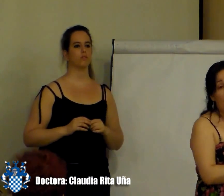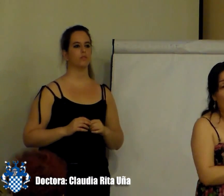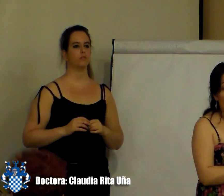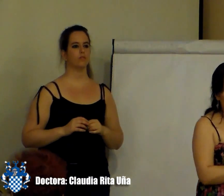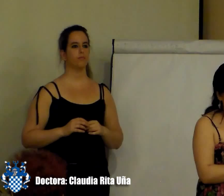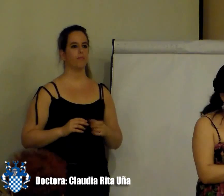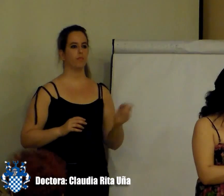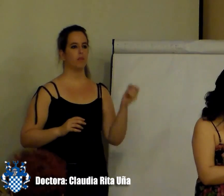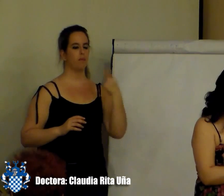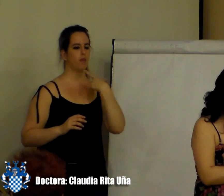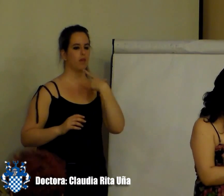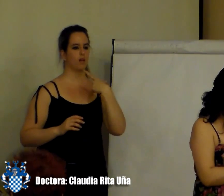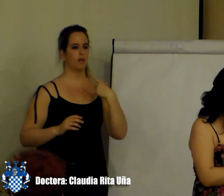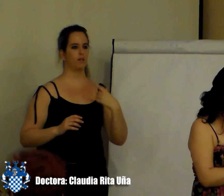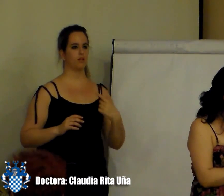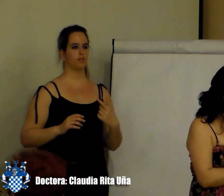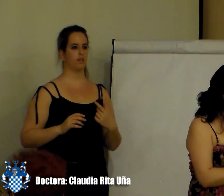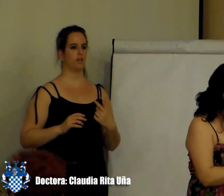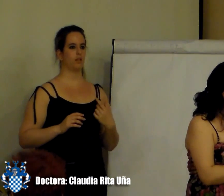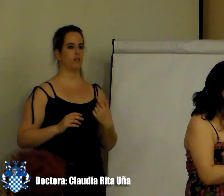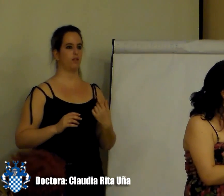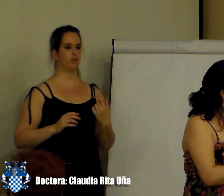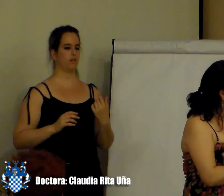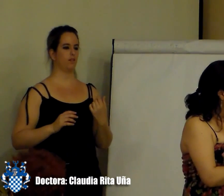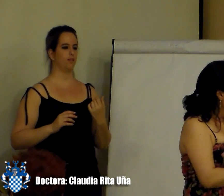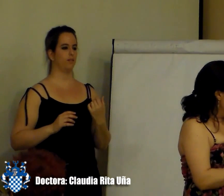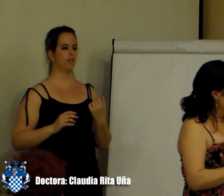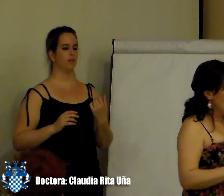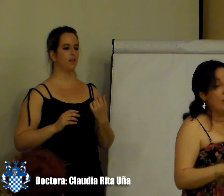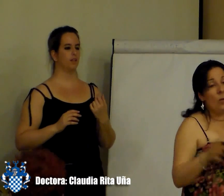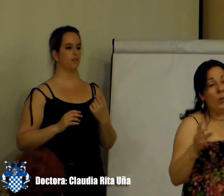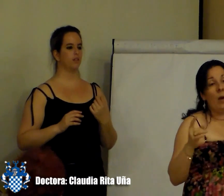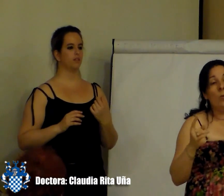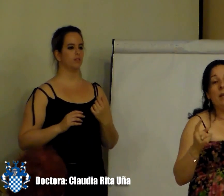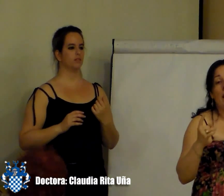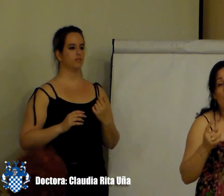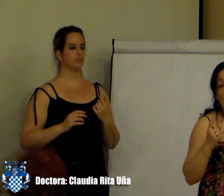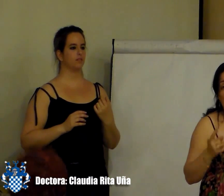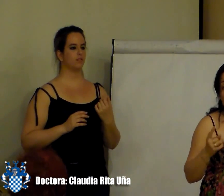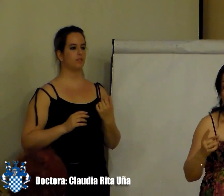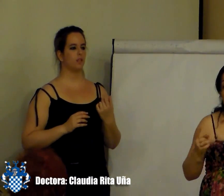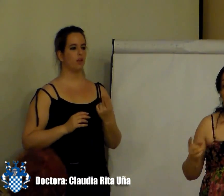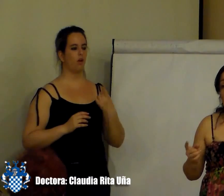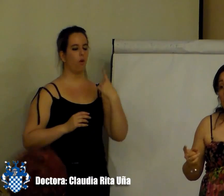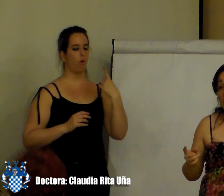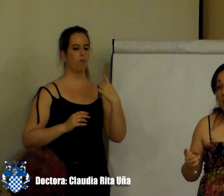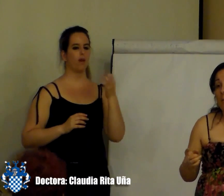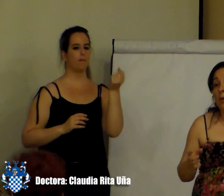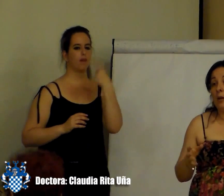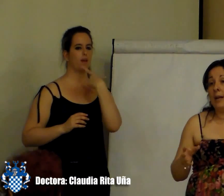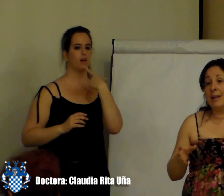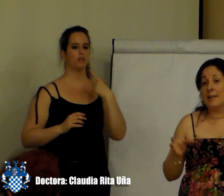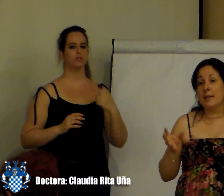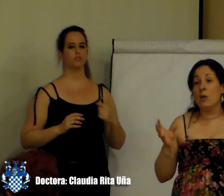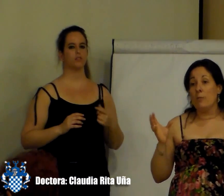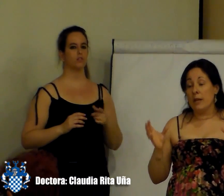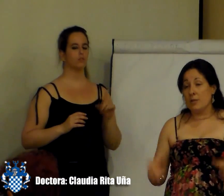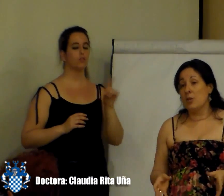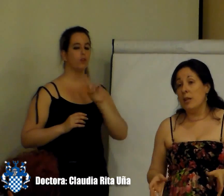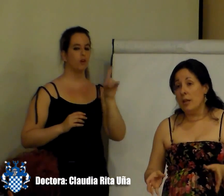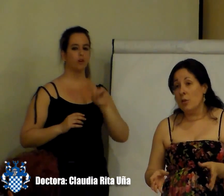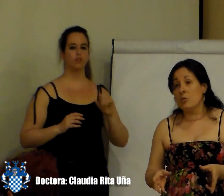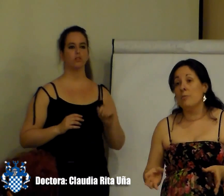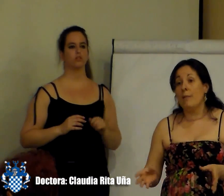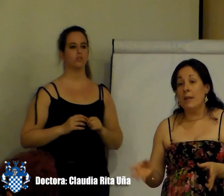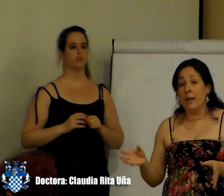la dosis por su cuenta, de acuerdo al dolor. Saber que no hay una única medicación salvadora, por lo general se hacen